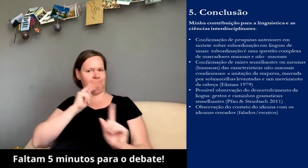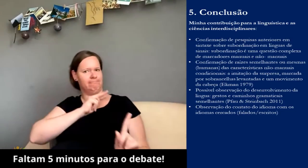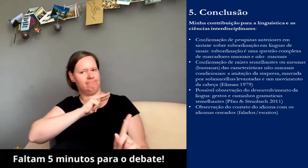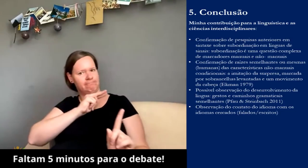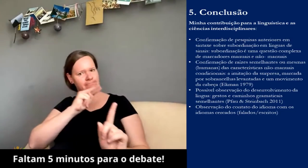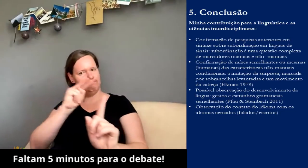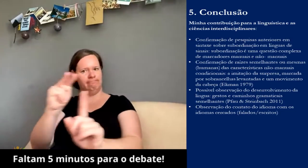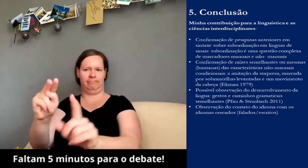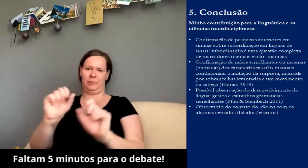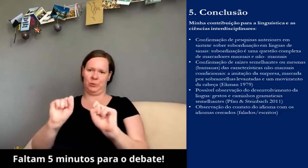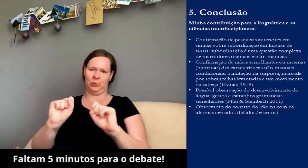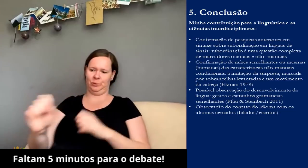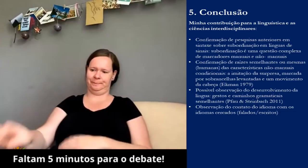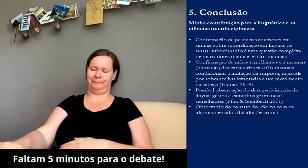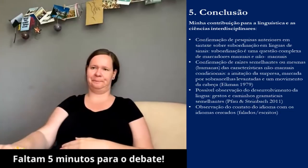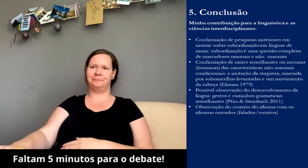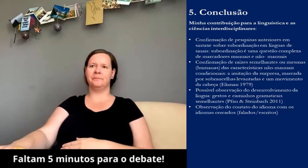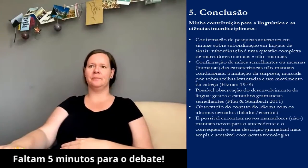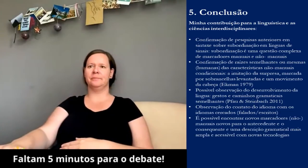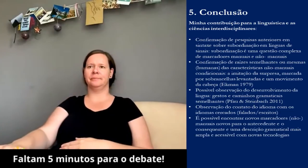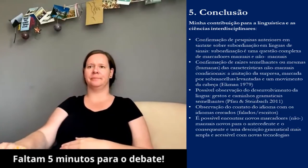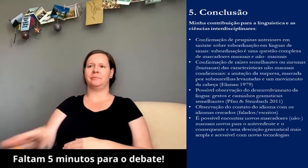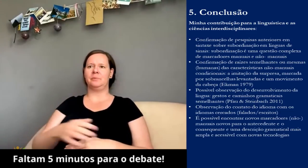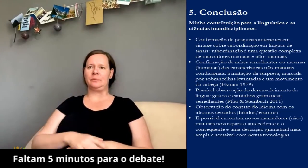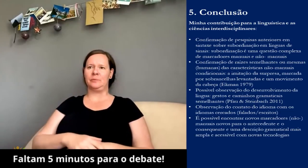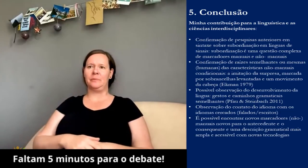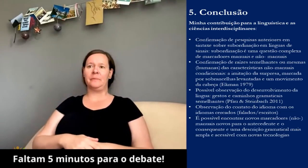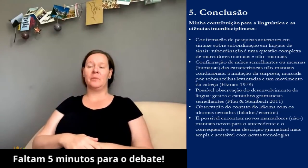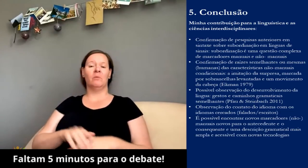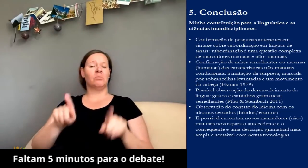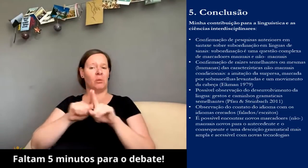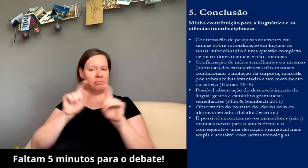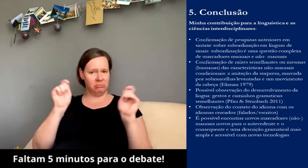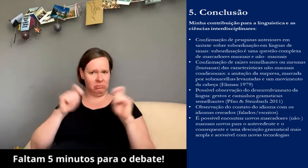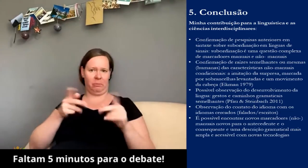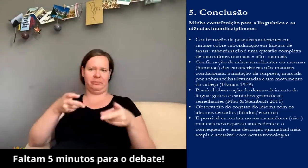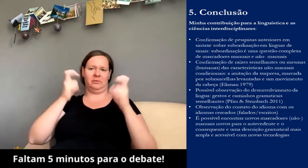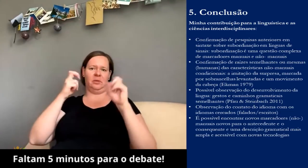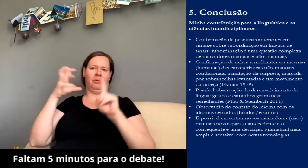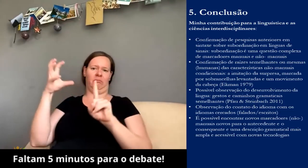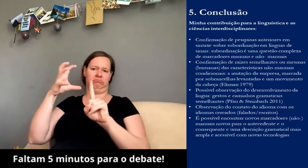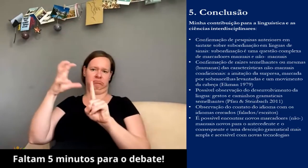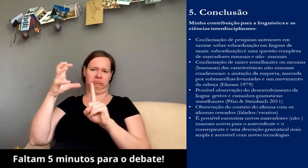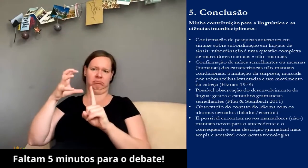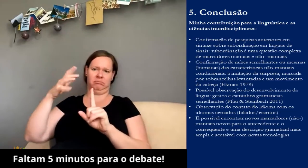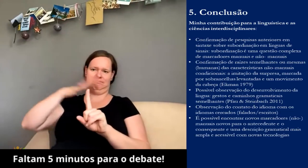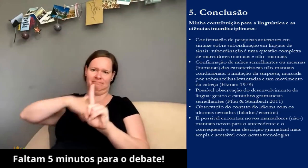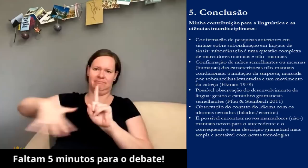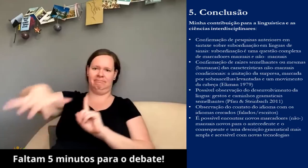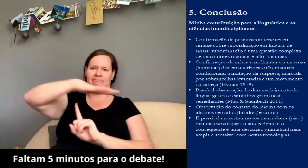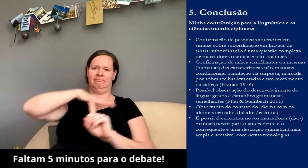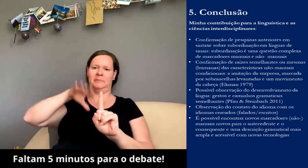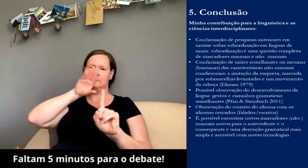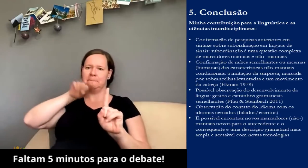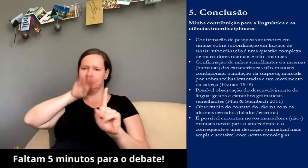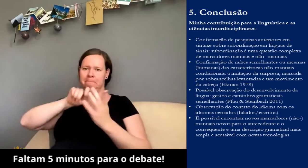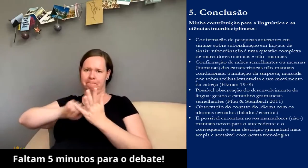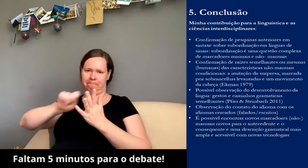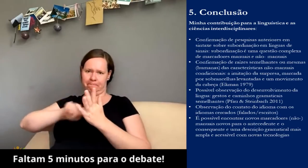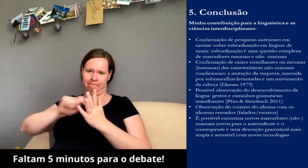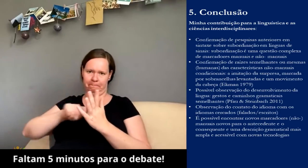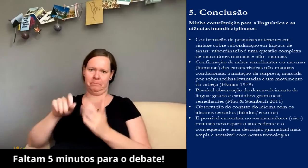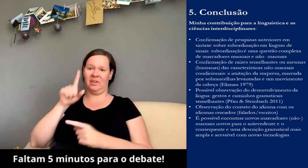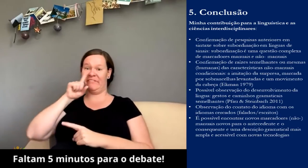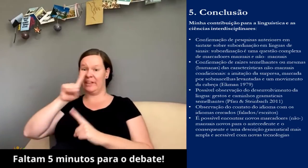A gente pode também ver toda essa mudança dos sinais, né? Qual é o caminho da gramaticalização desses sinais.